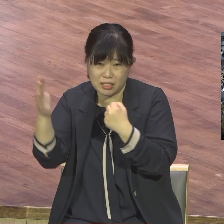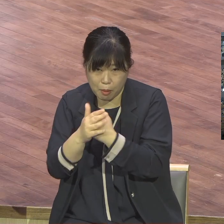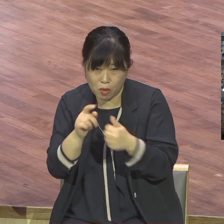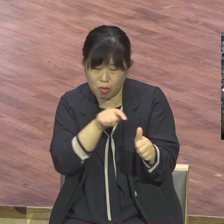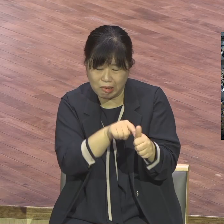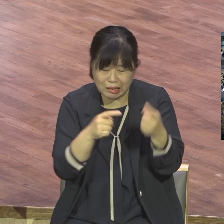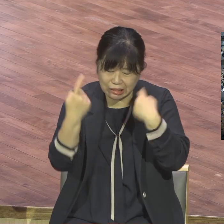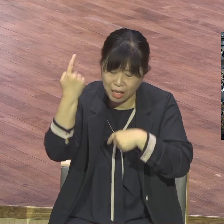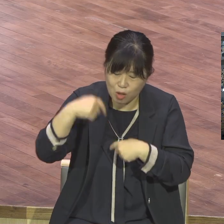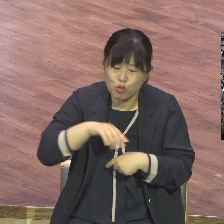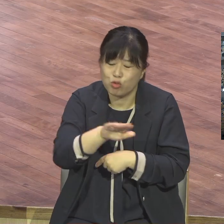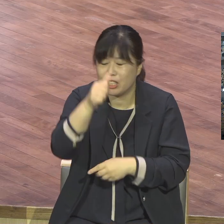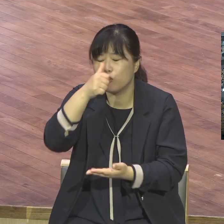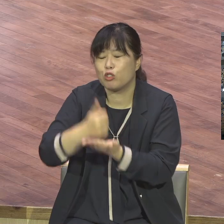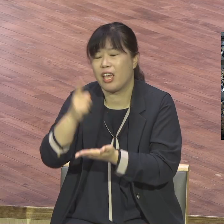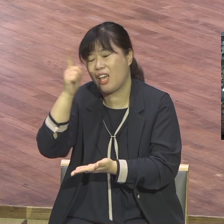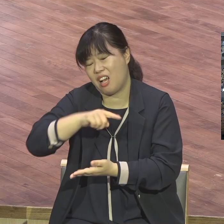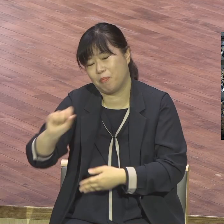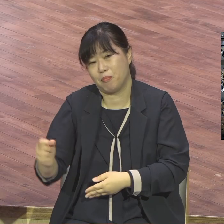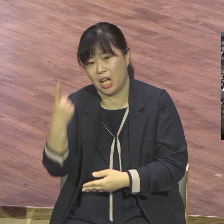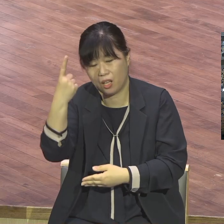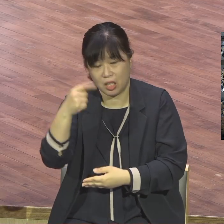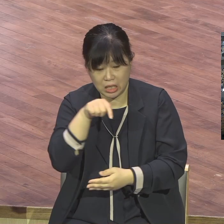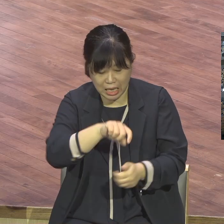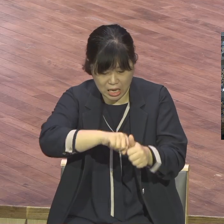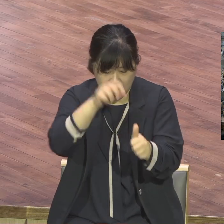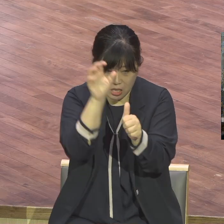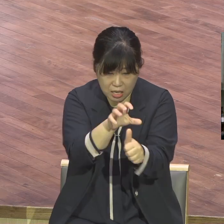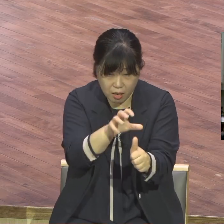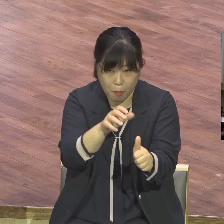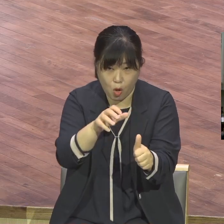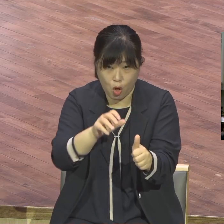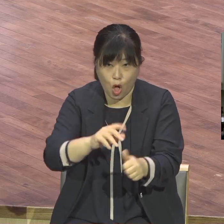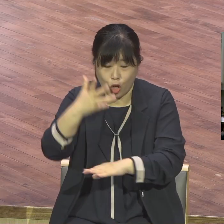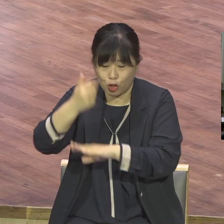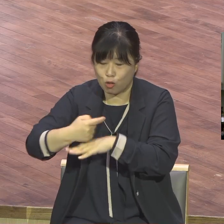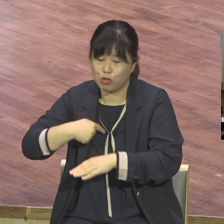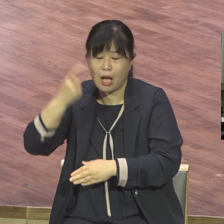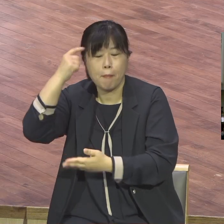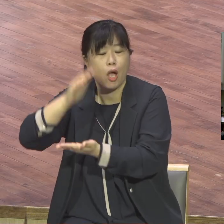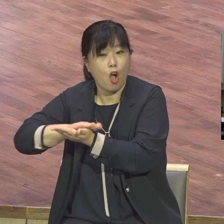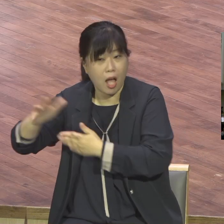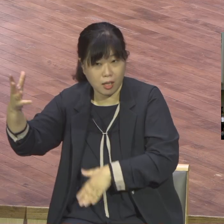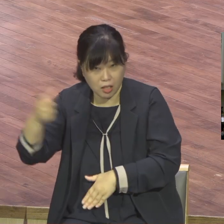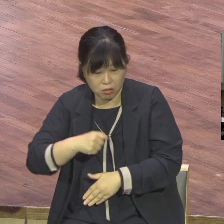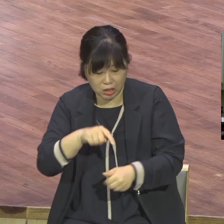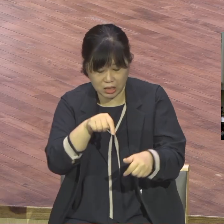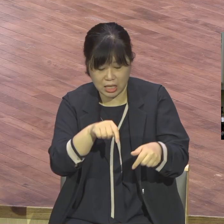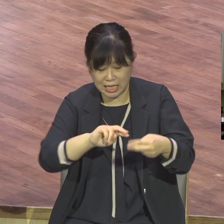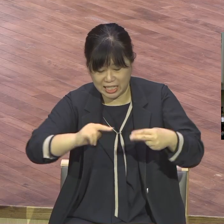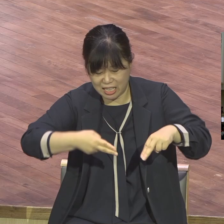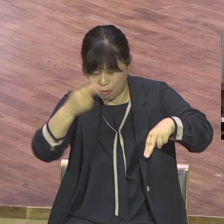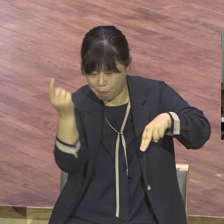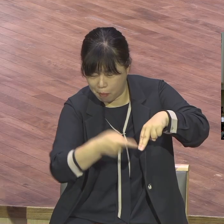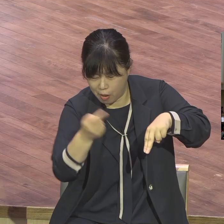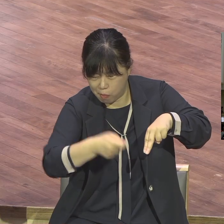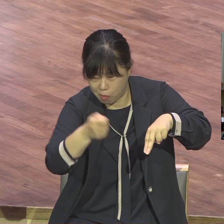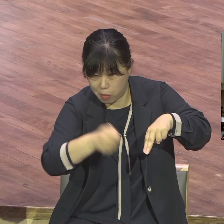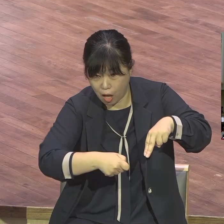죄악을 인함이라. 그가 징계를 받음으로 우리는 평화를 누리고 그가 채찍에 맞음으로 우리는 나음을